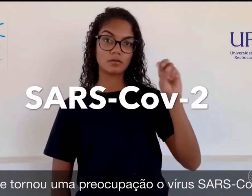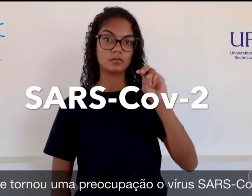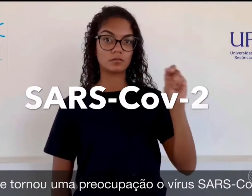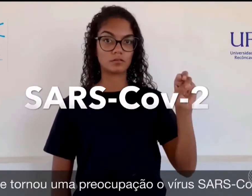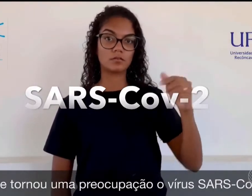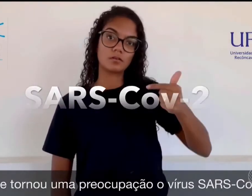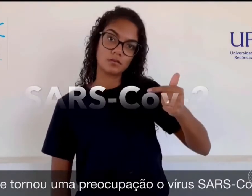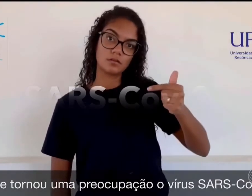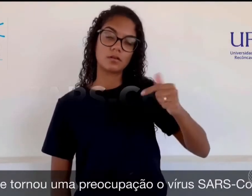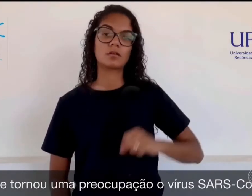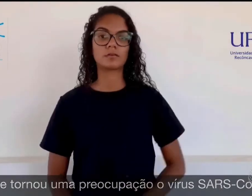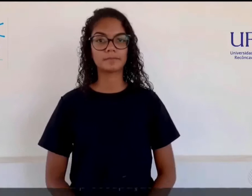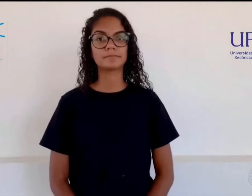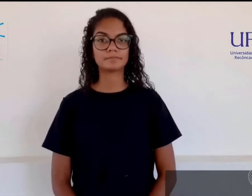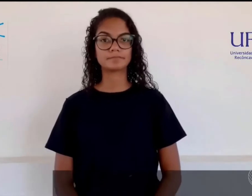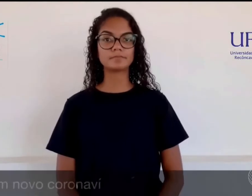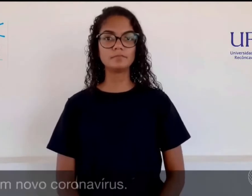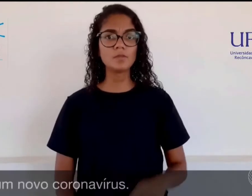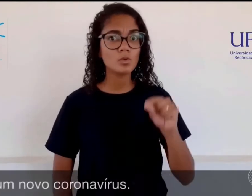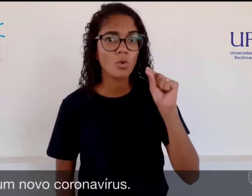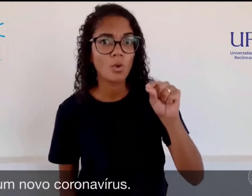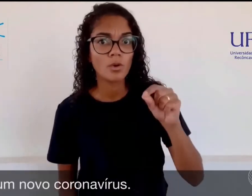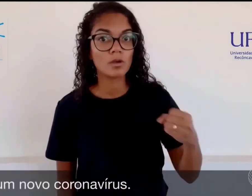Ele é um novo coronavírus.